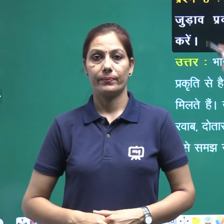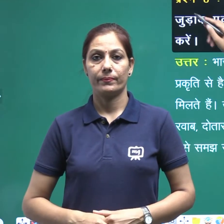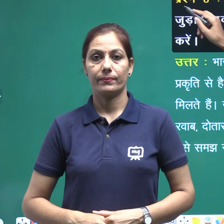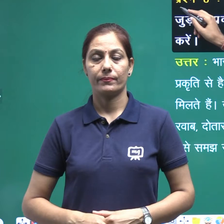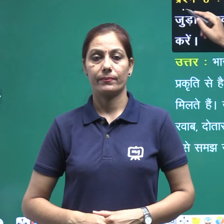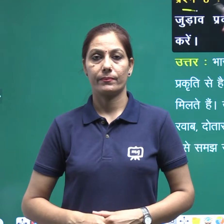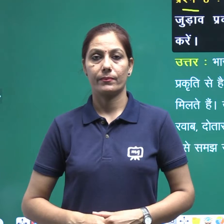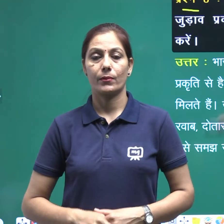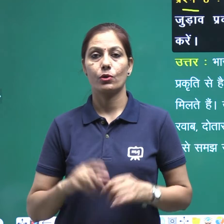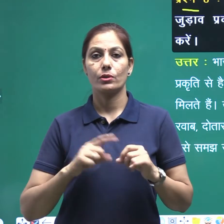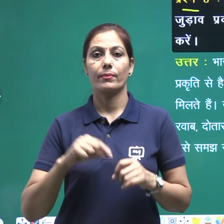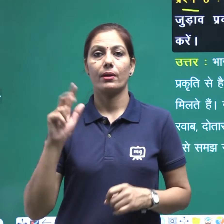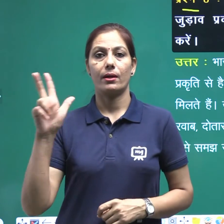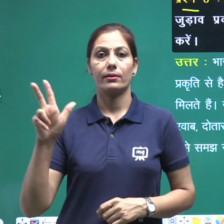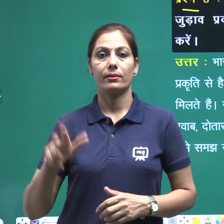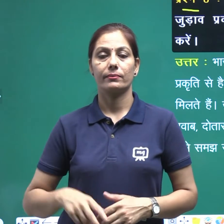प्रश्न 8,